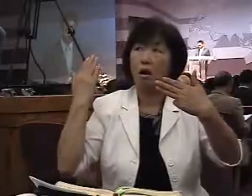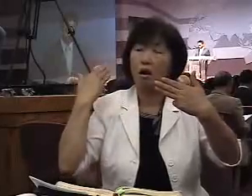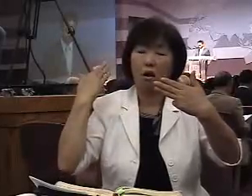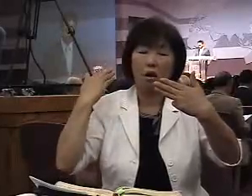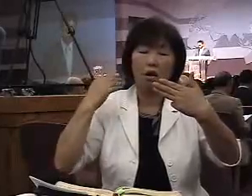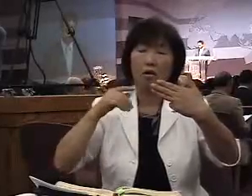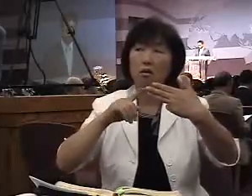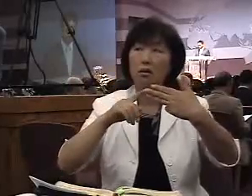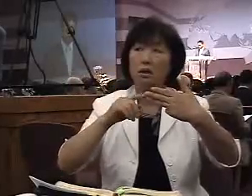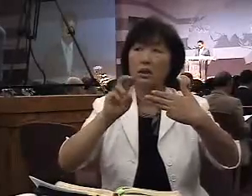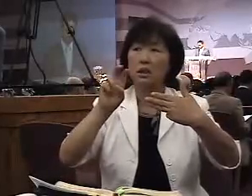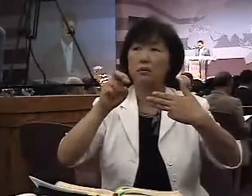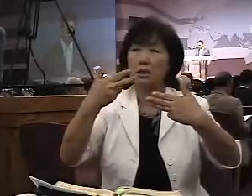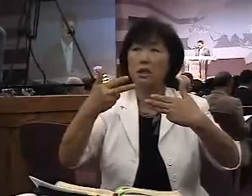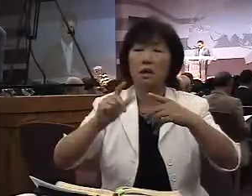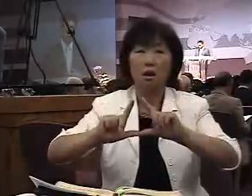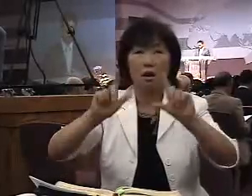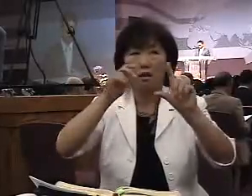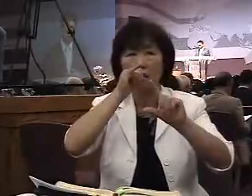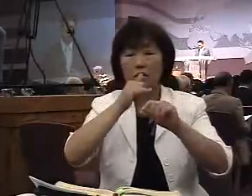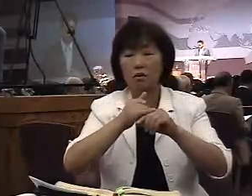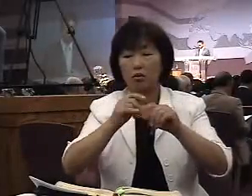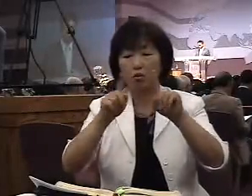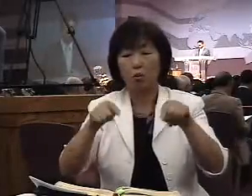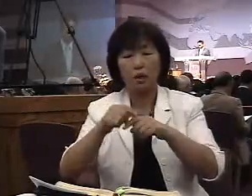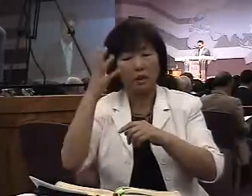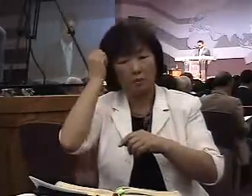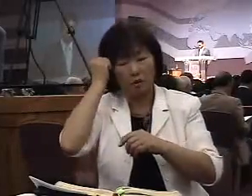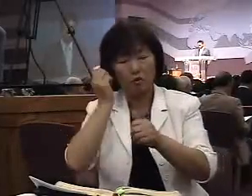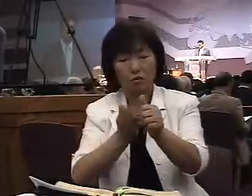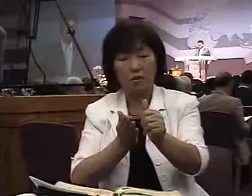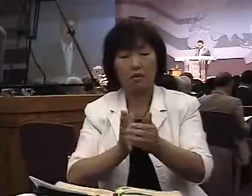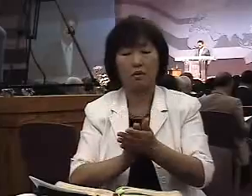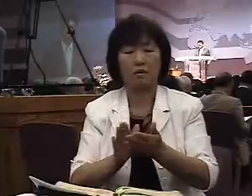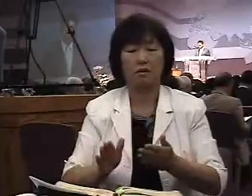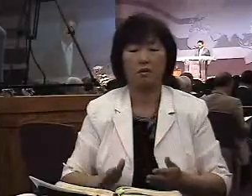주일날 있습니다. 주보 역시 참조해 주시길 부탁드리겠습니다.